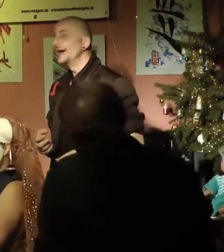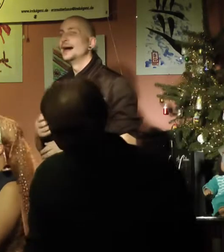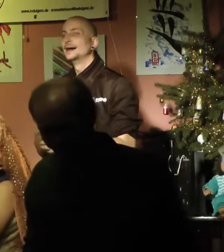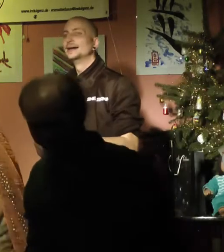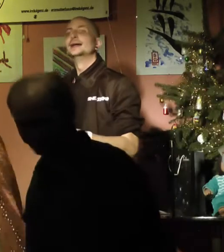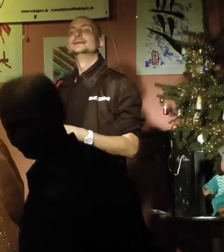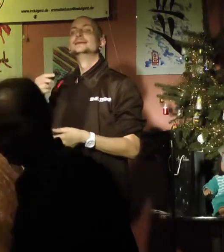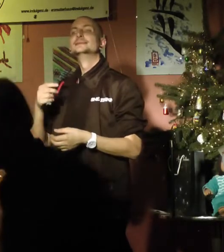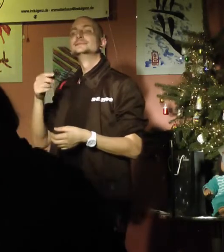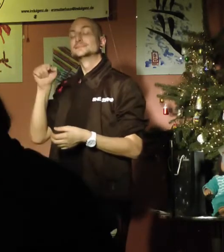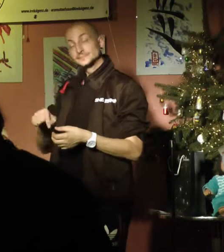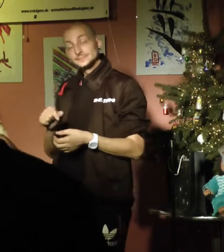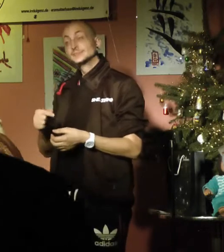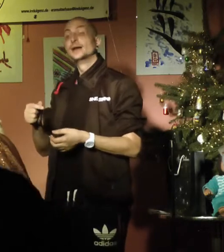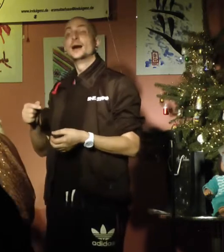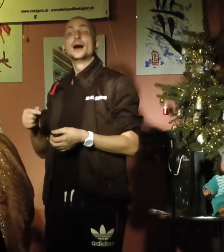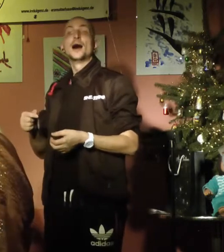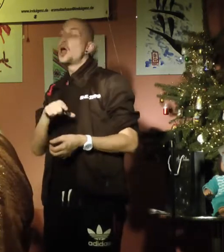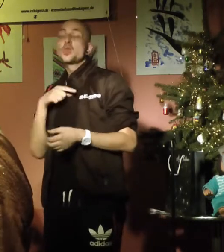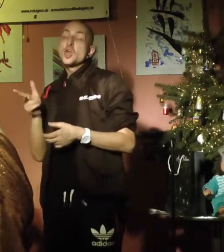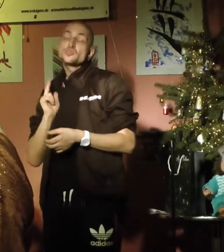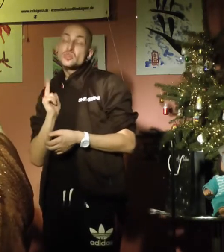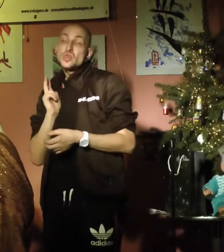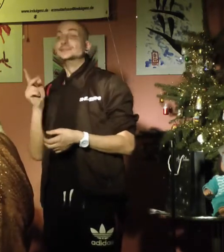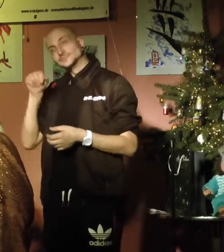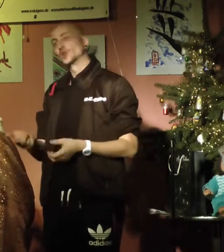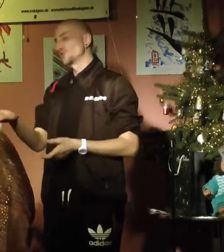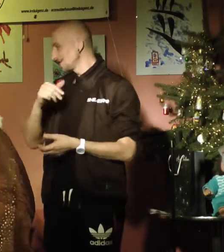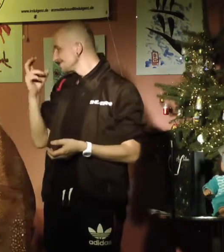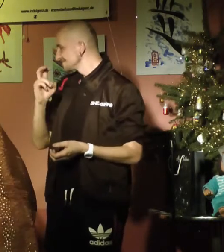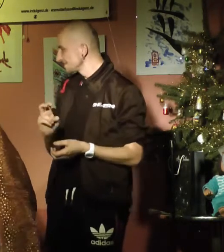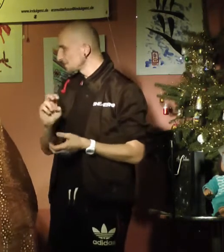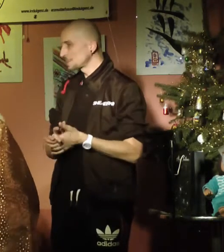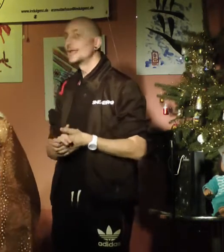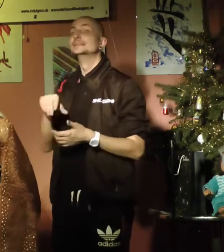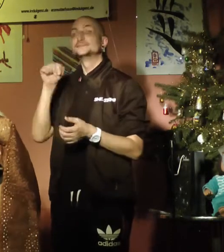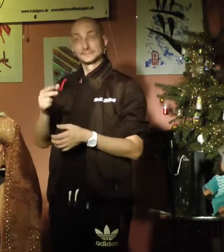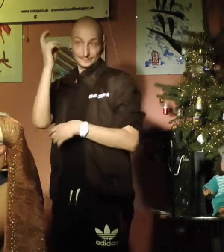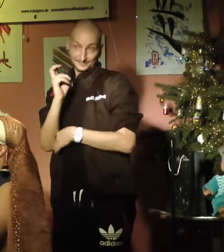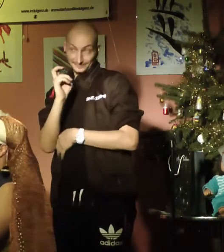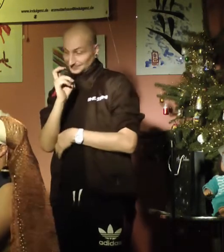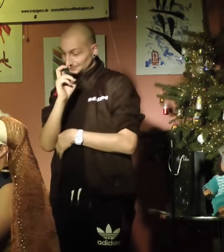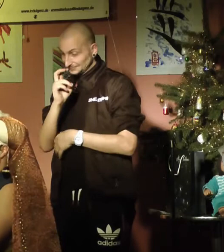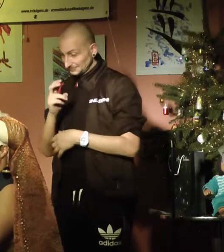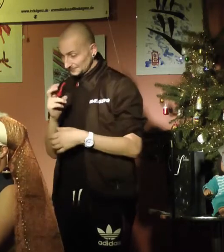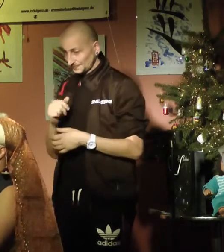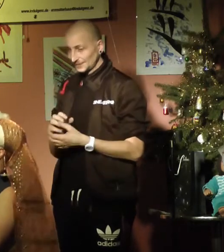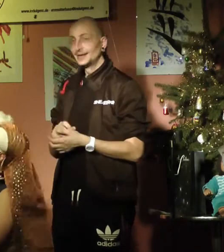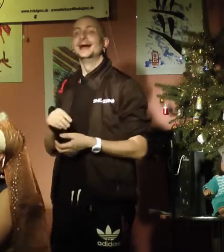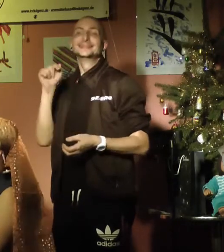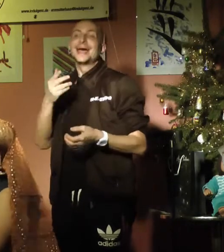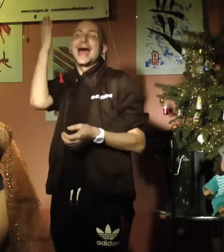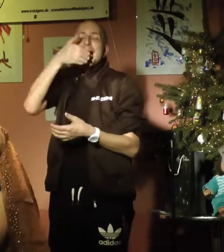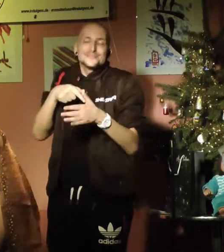Nicht lange fackeln, einfach nach vorne kommen. Hol dir eine Tüte bitte, mein Schatz. Genau, setz dich hin.